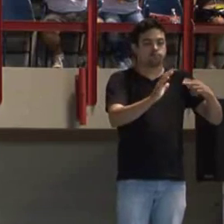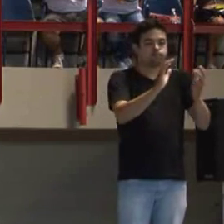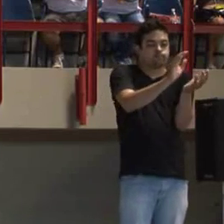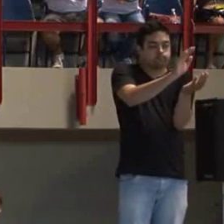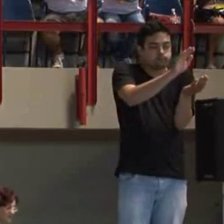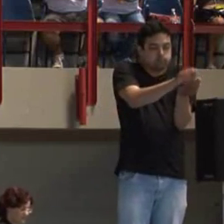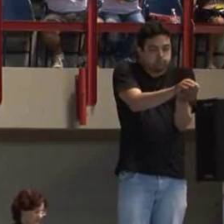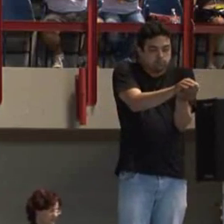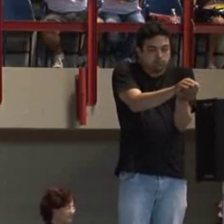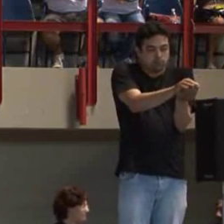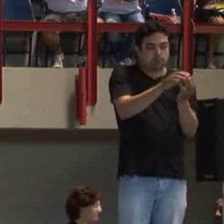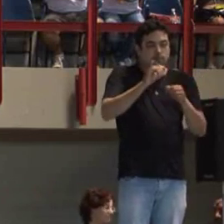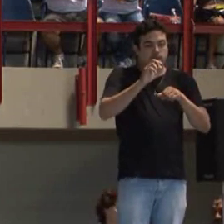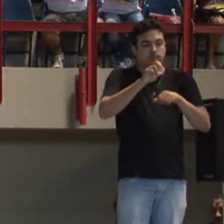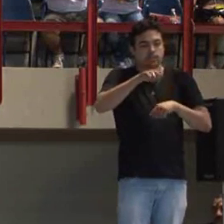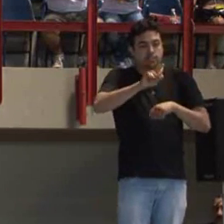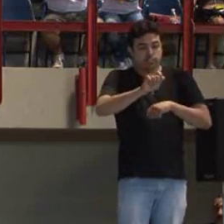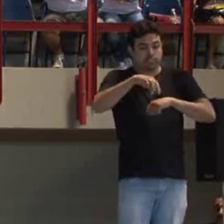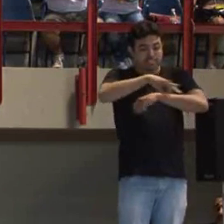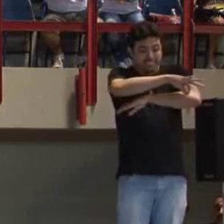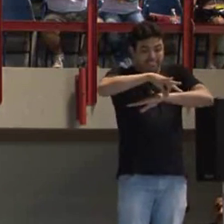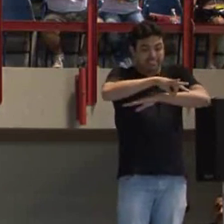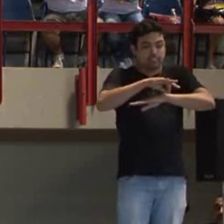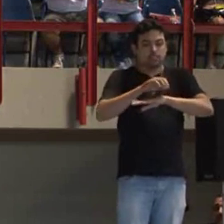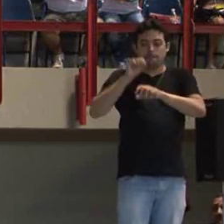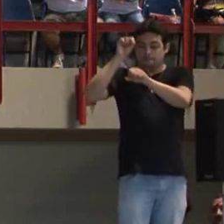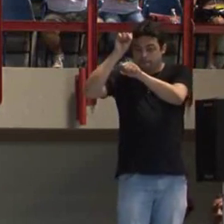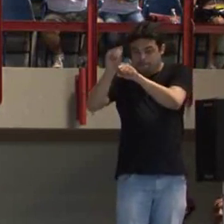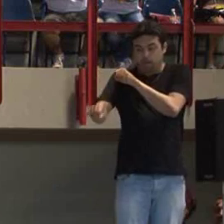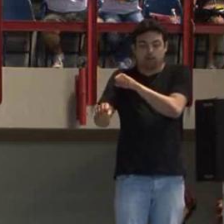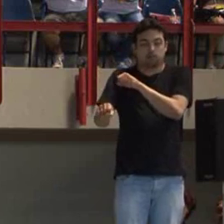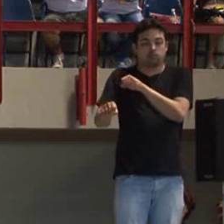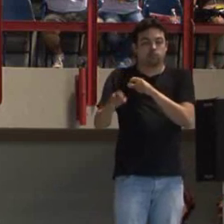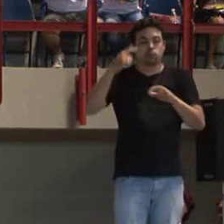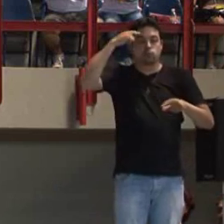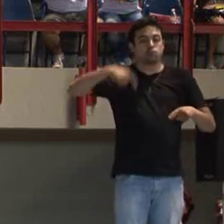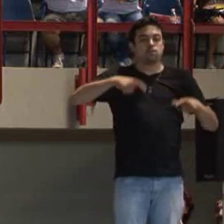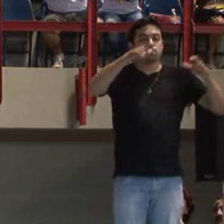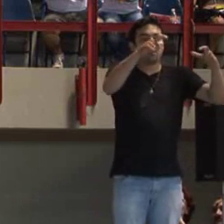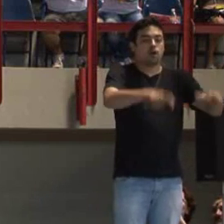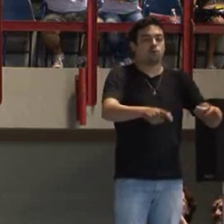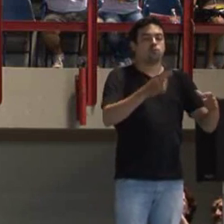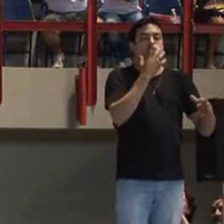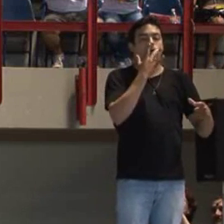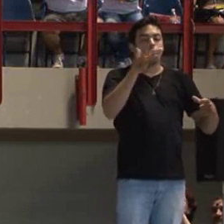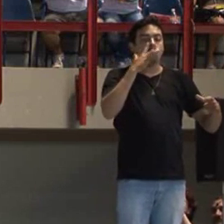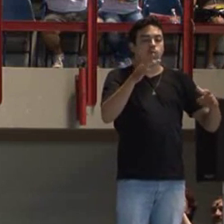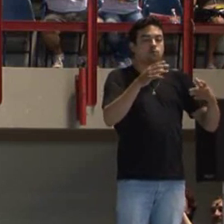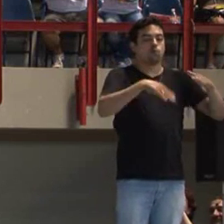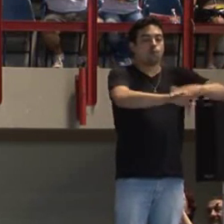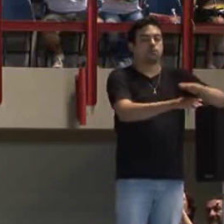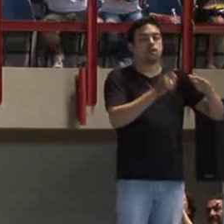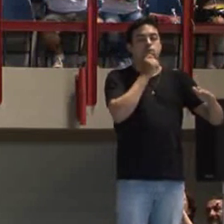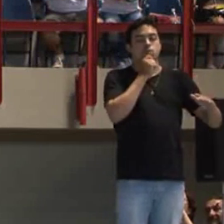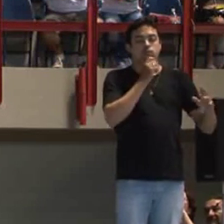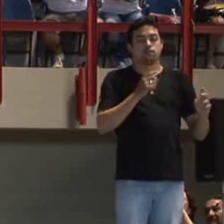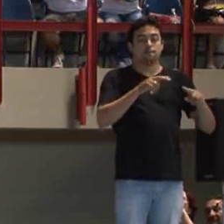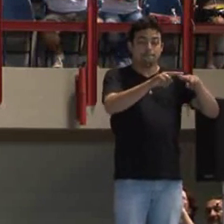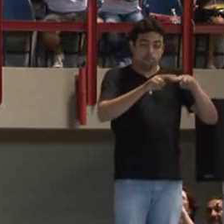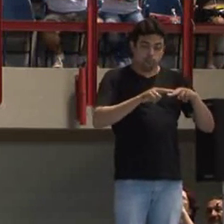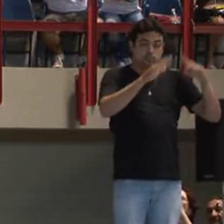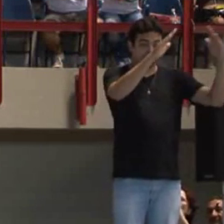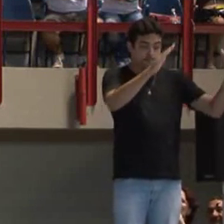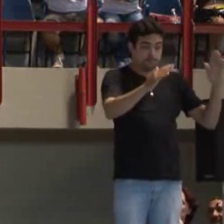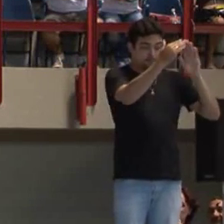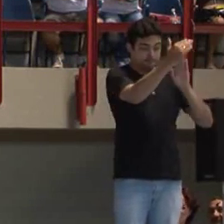O arquiteto da pirâmide era morto antes de terminar o projeto, para nem ele saber onde é que vai ficar os tesouros. Por isso que a